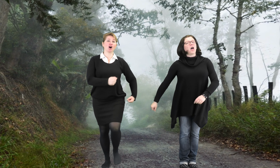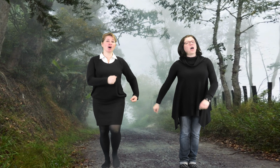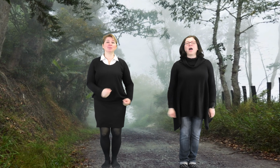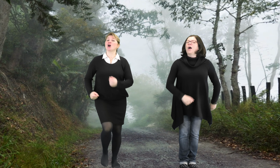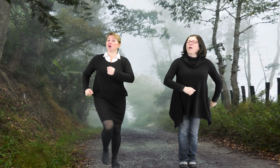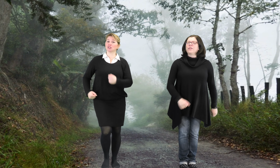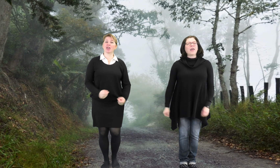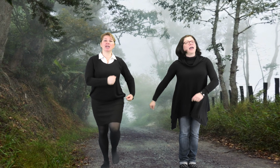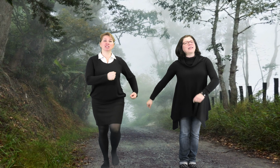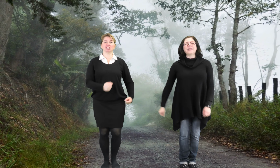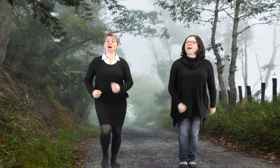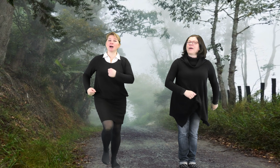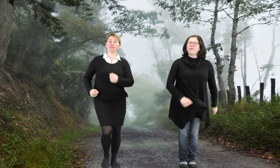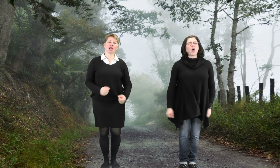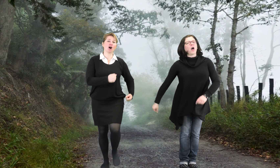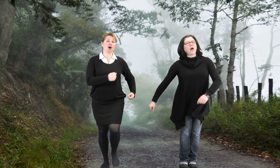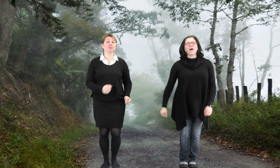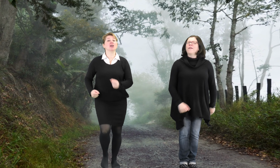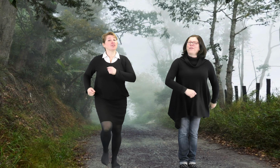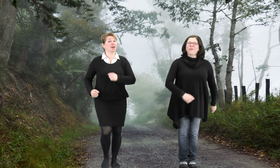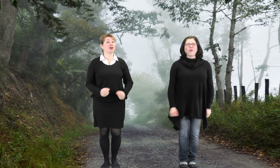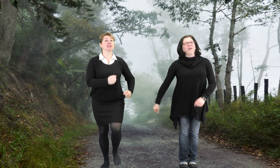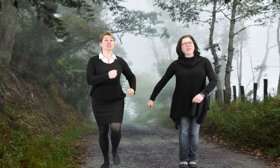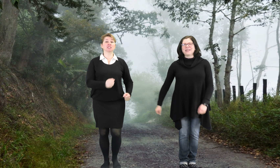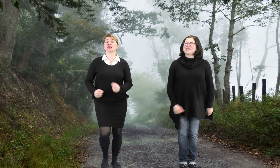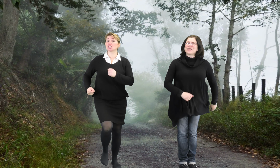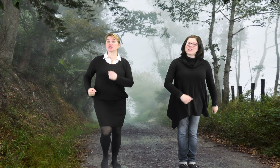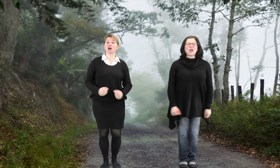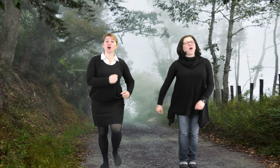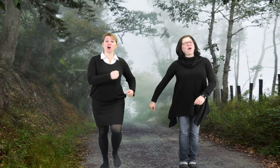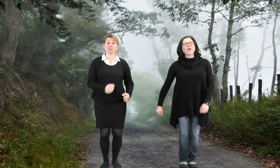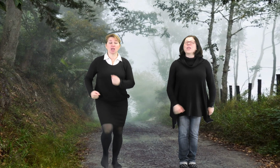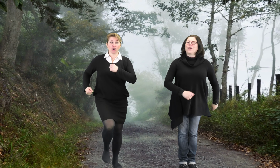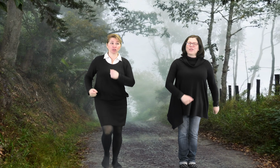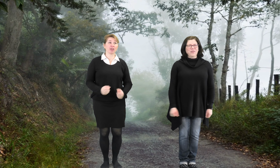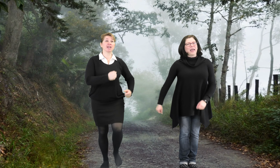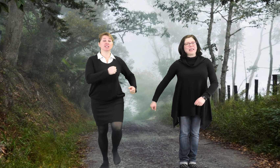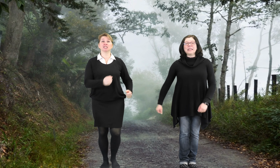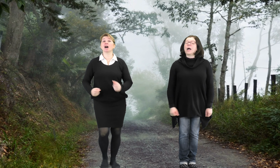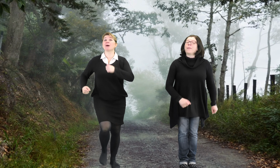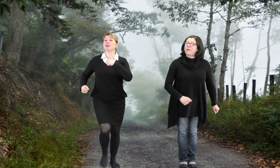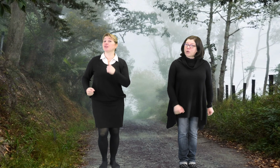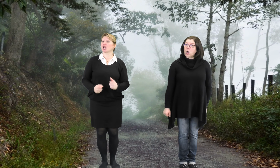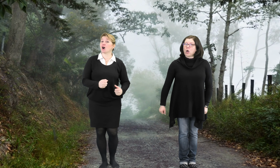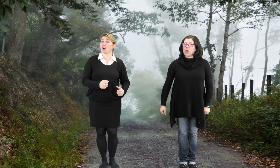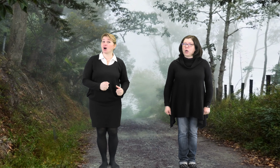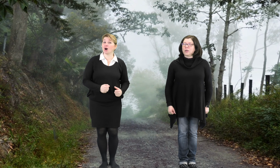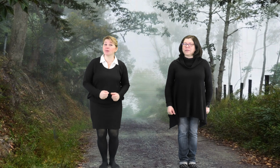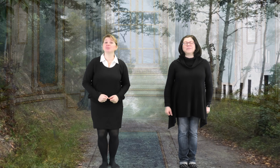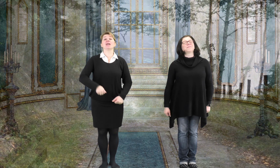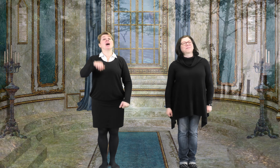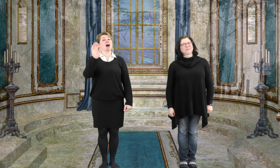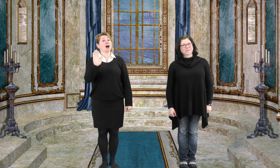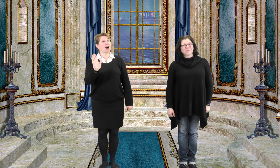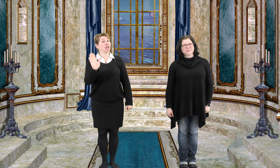aus dem und werden dabei froh. Wir wandeln jetzt aus dem und werden dabei froh.